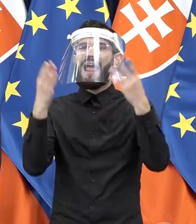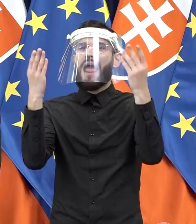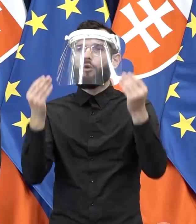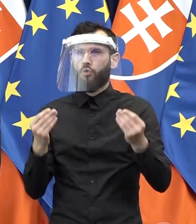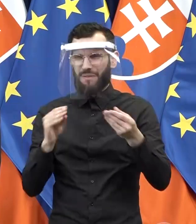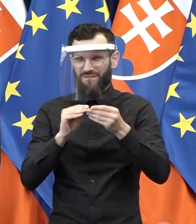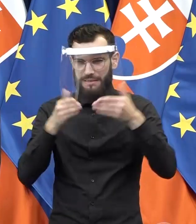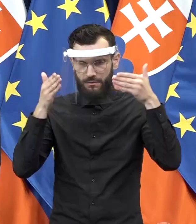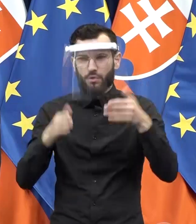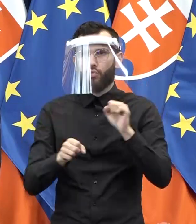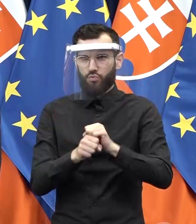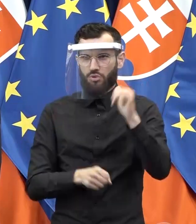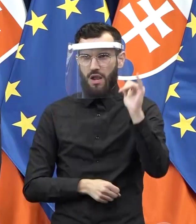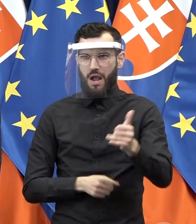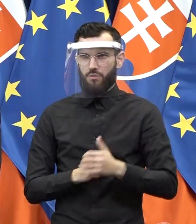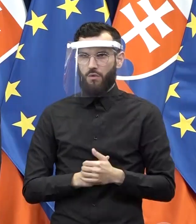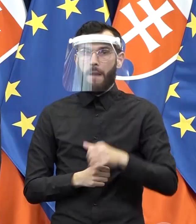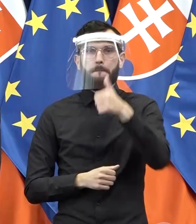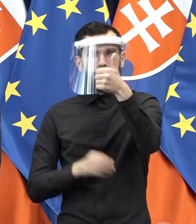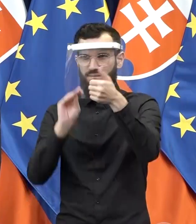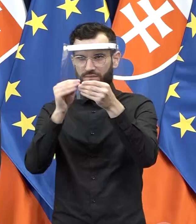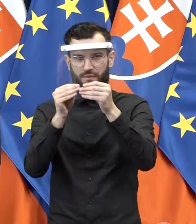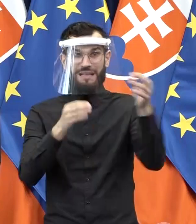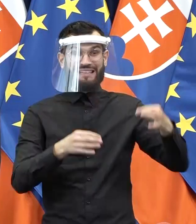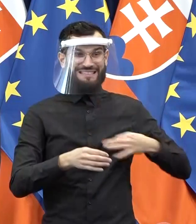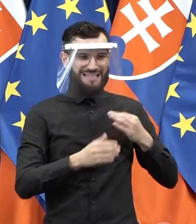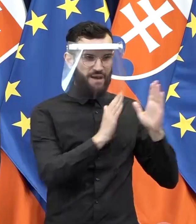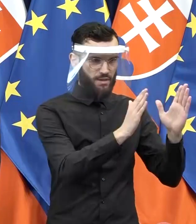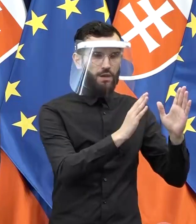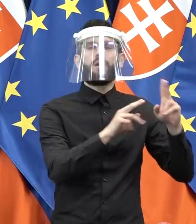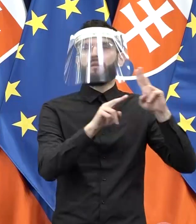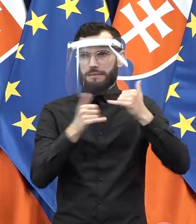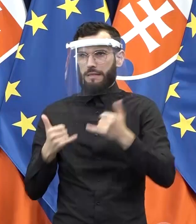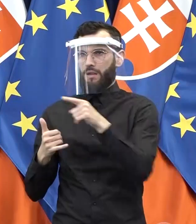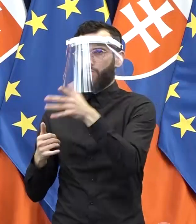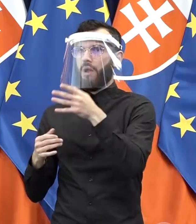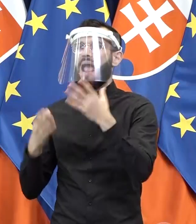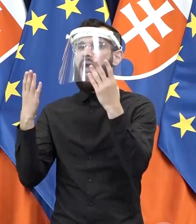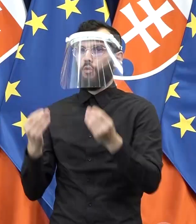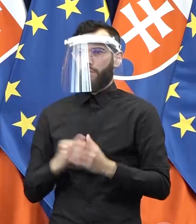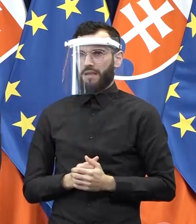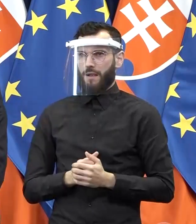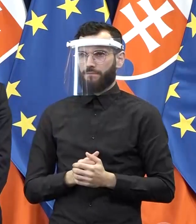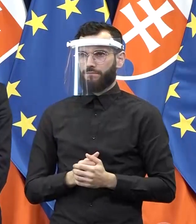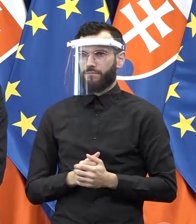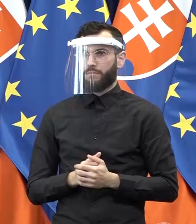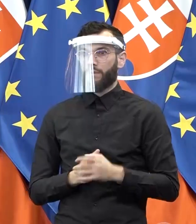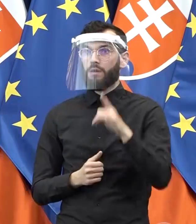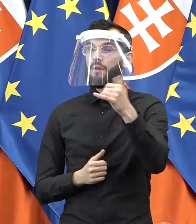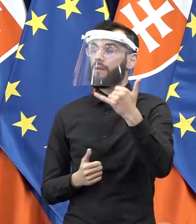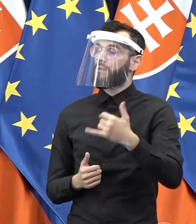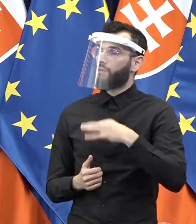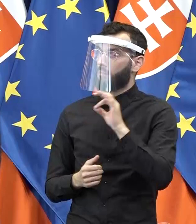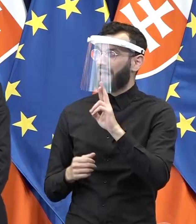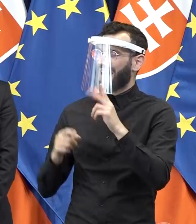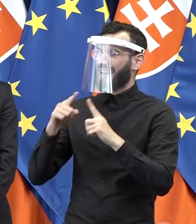čakajú. Prvá vec je zdravie, teraz nastupuje ekonomika. RTVS, nech sa páči. Dobrý deň, Martin Prúočka,